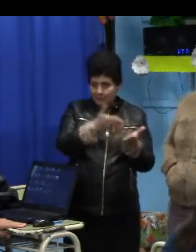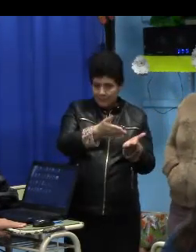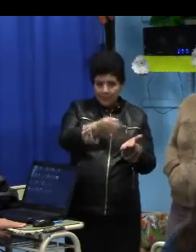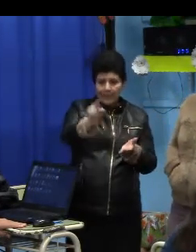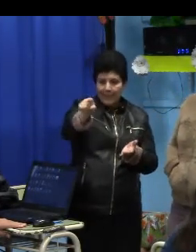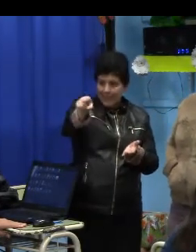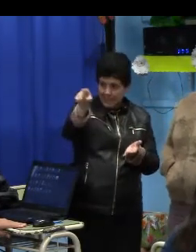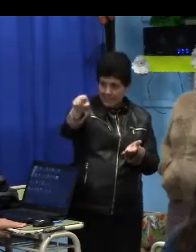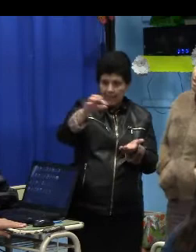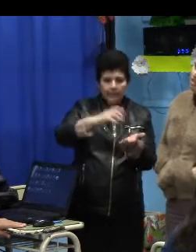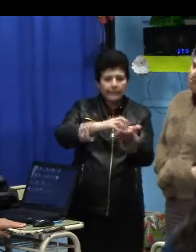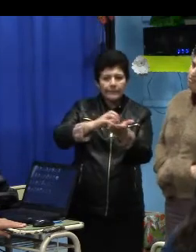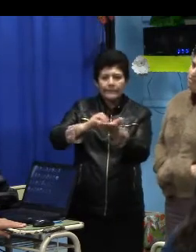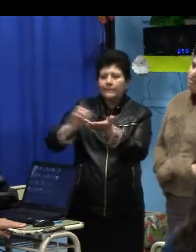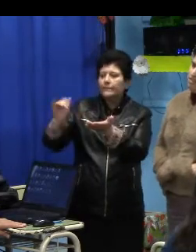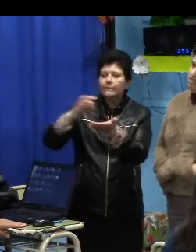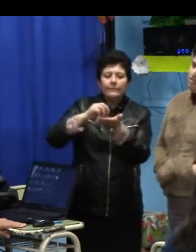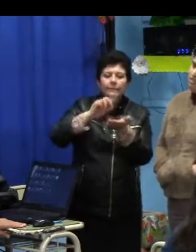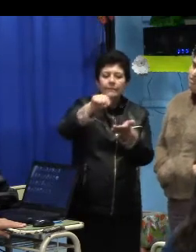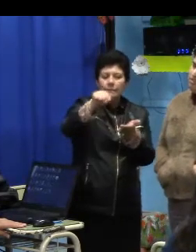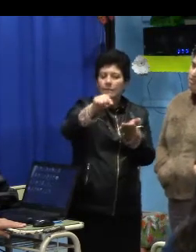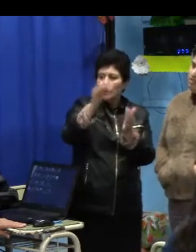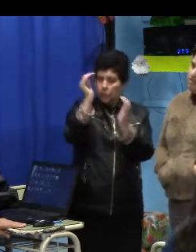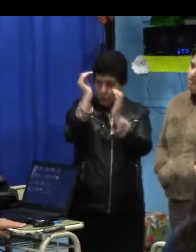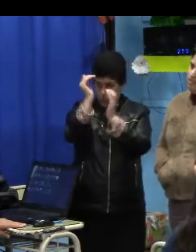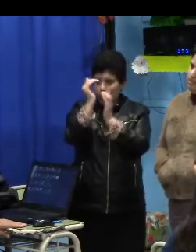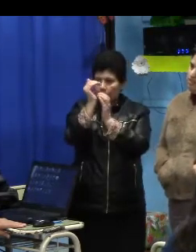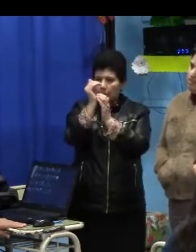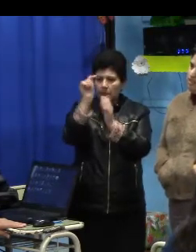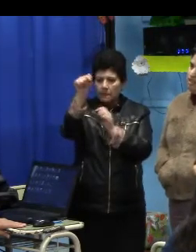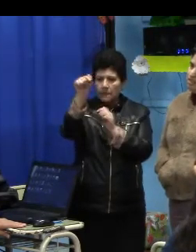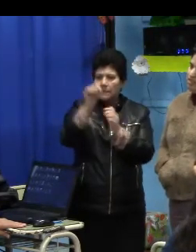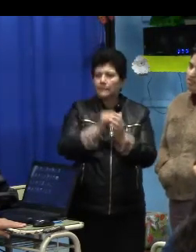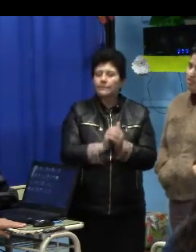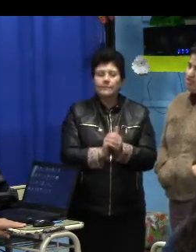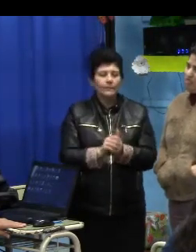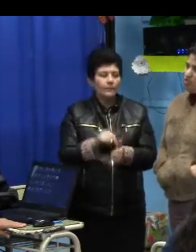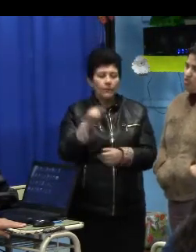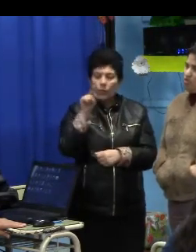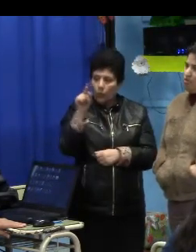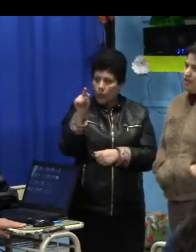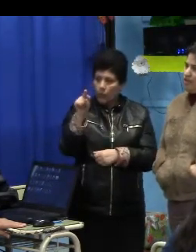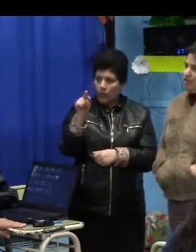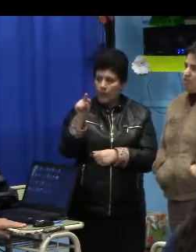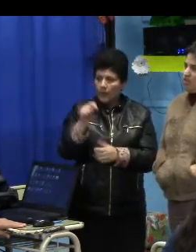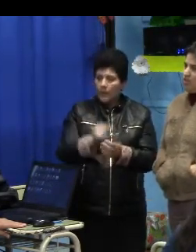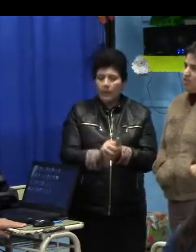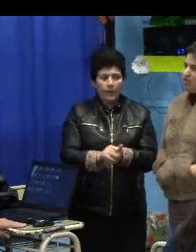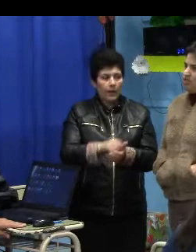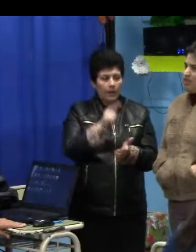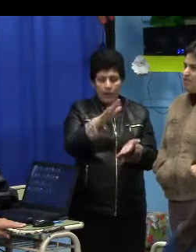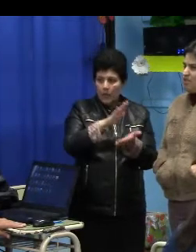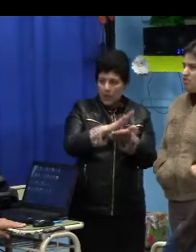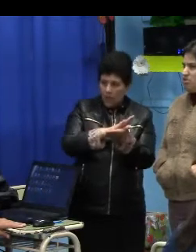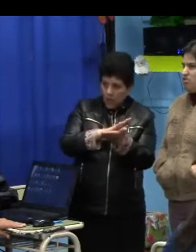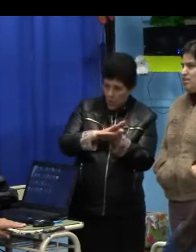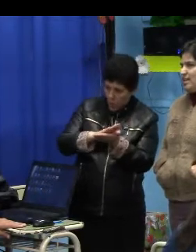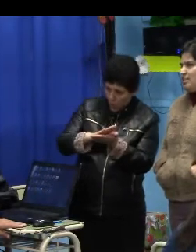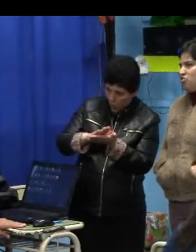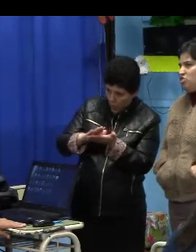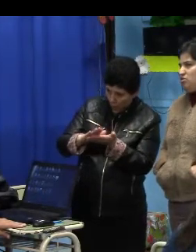ahí es de nuestra iglesia. Y ese ocupa el Nuevo